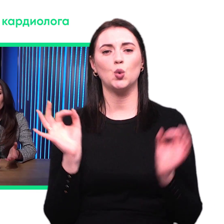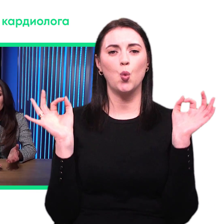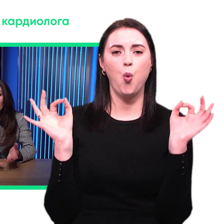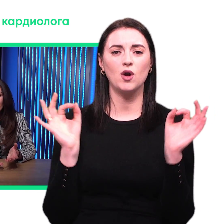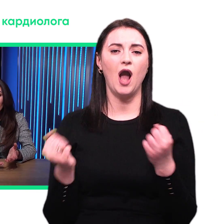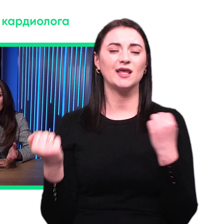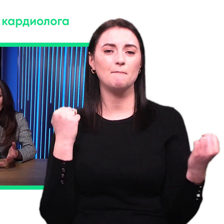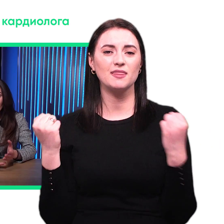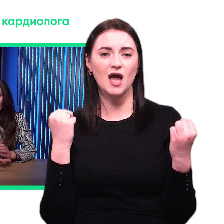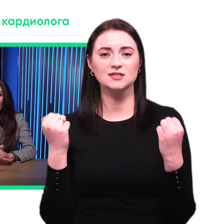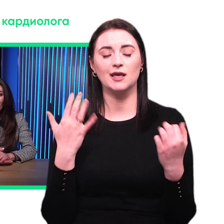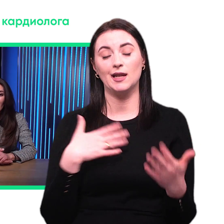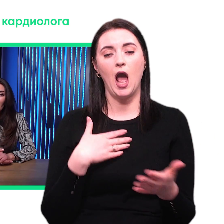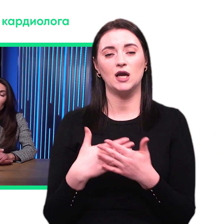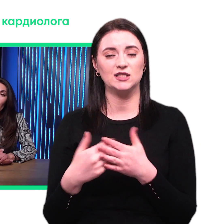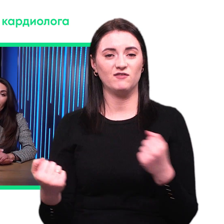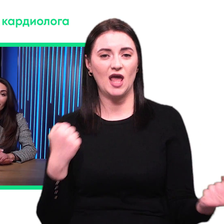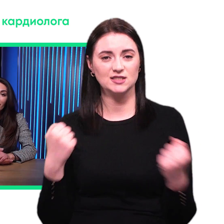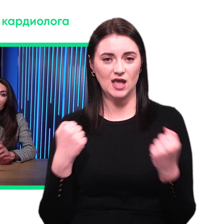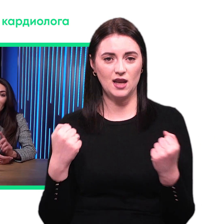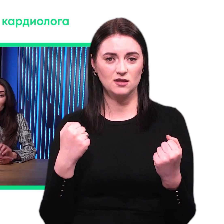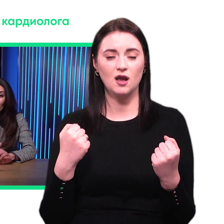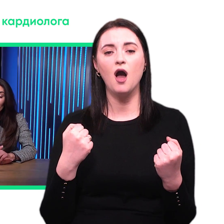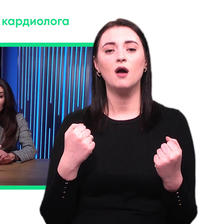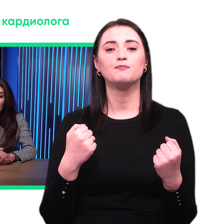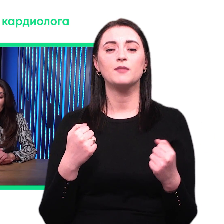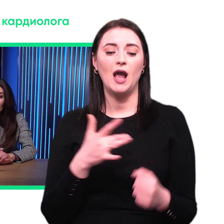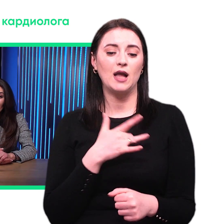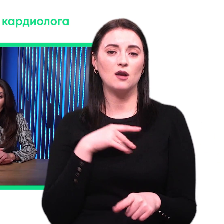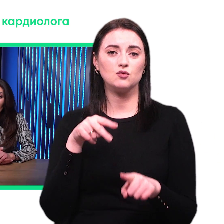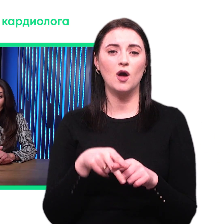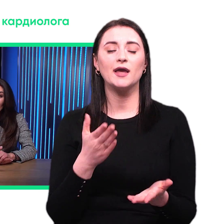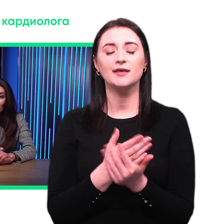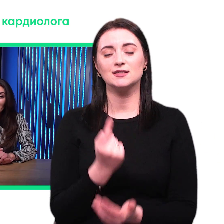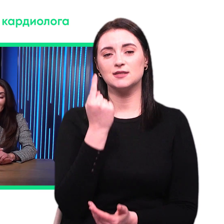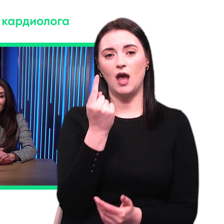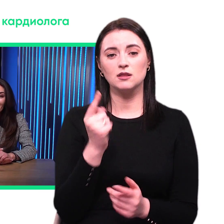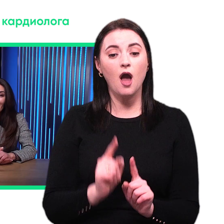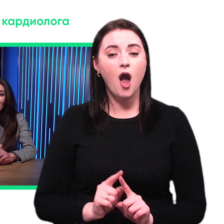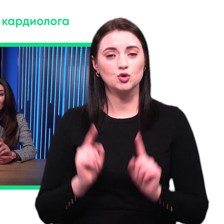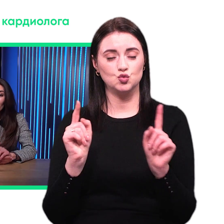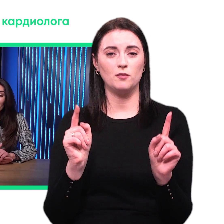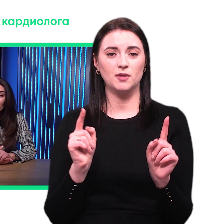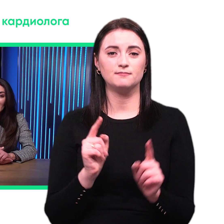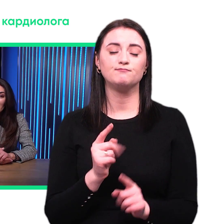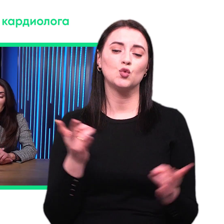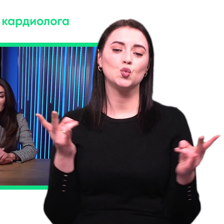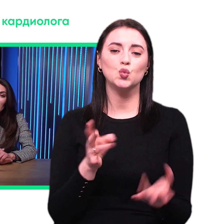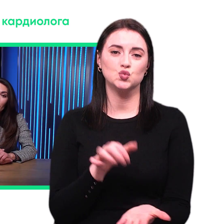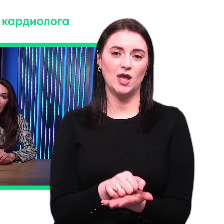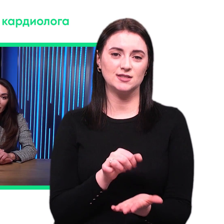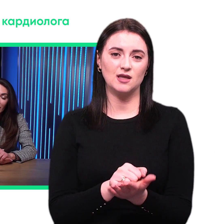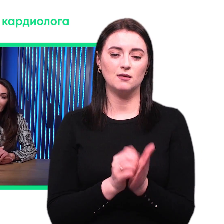либо просто активная зарядка. Но в кардионагрузке есть одна особенность. Ею нужно